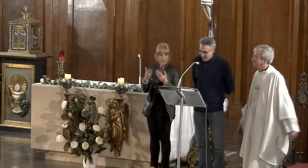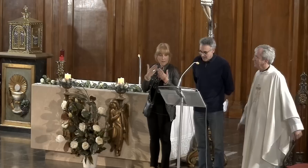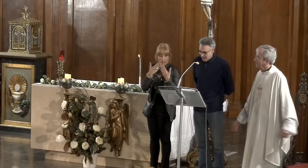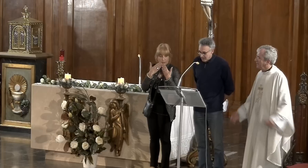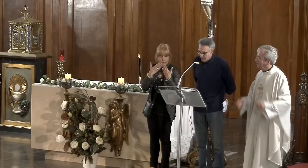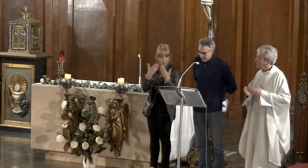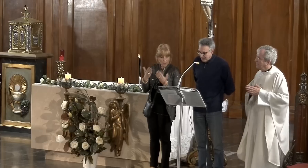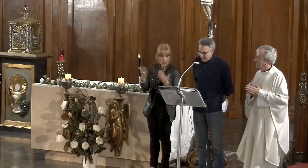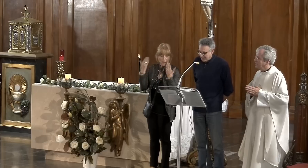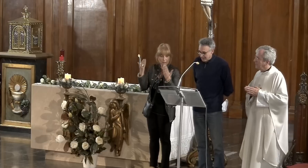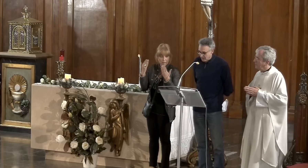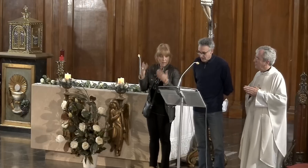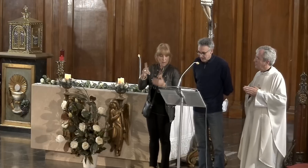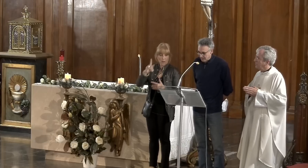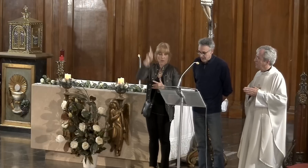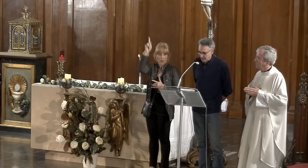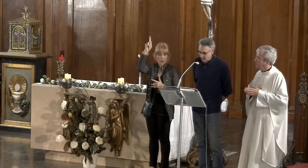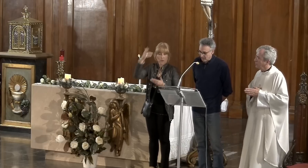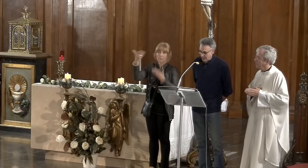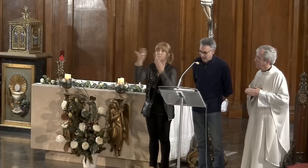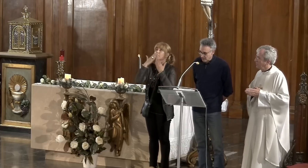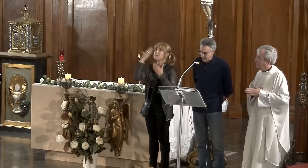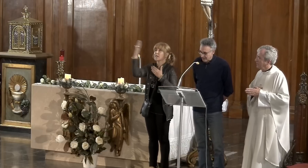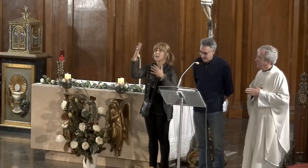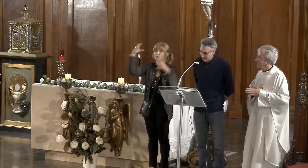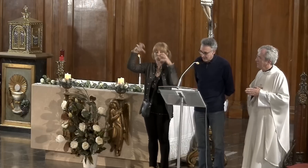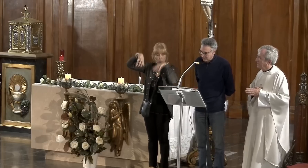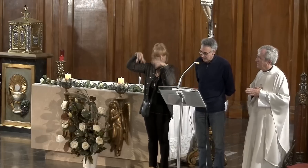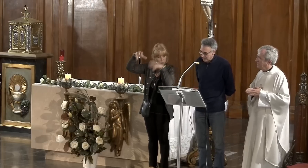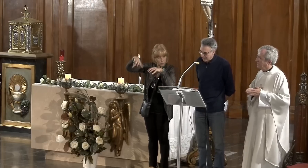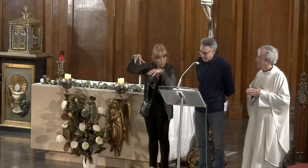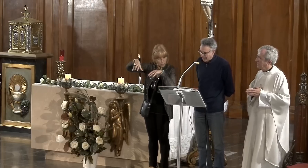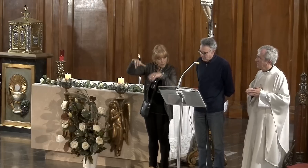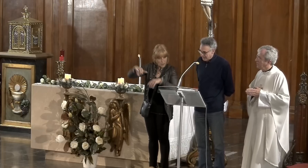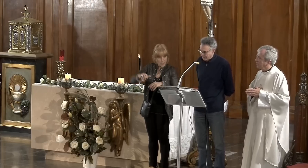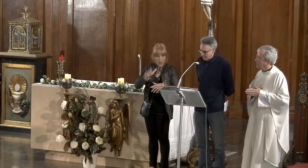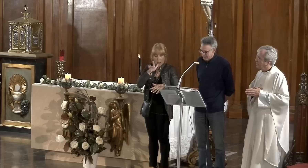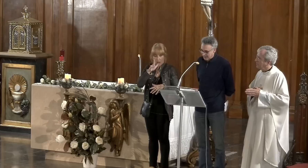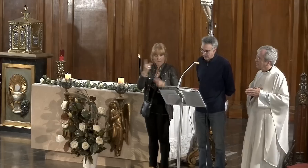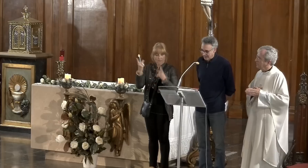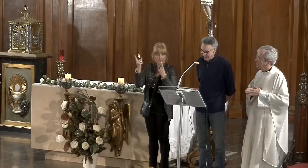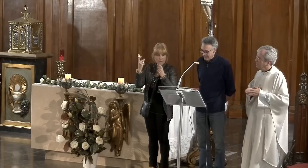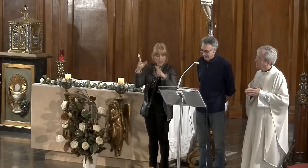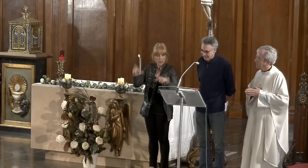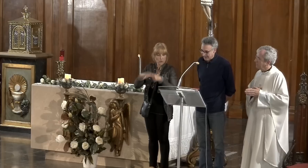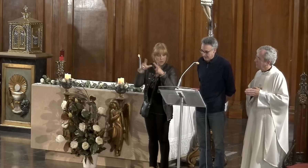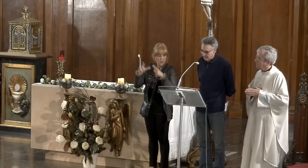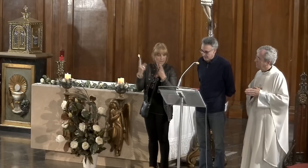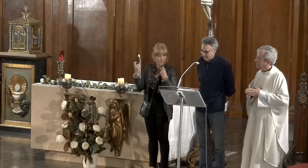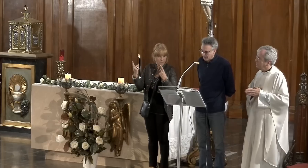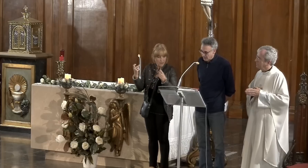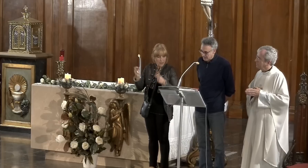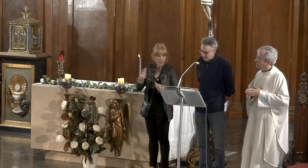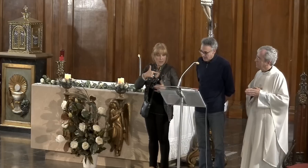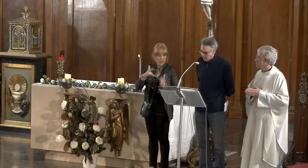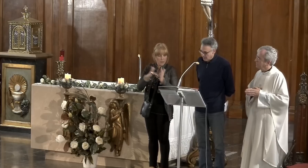damos gracias a Dios y pedimos por la lluvia que lleve el agua que en nuestra sociedad necesita que Dios